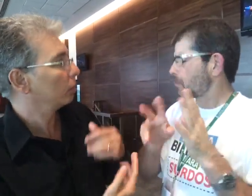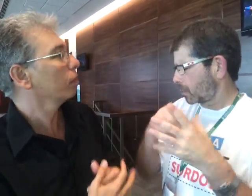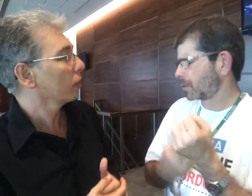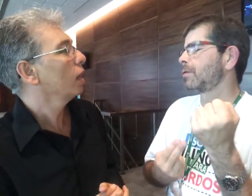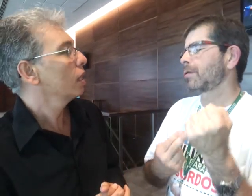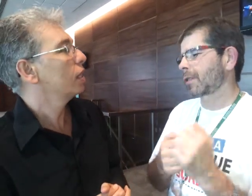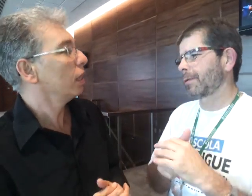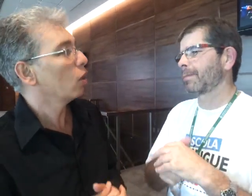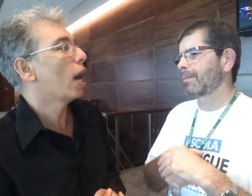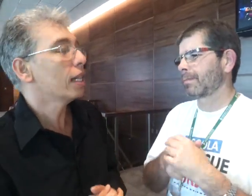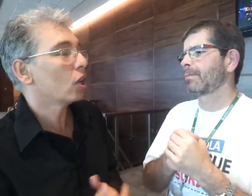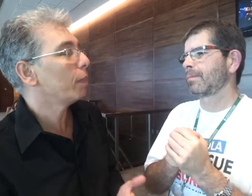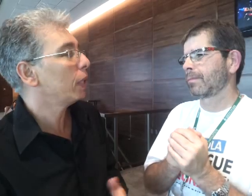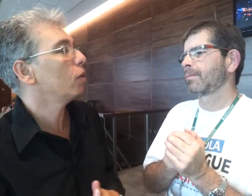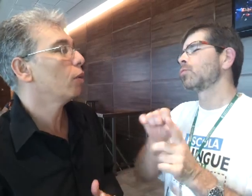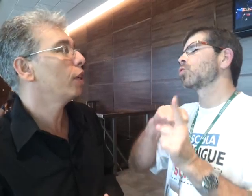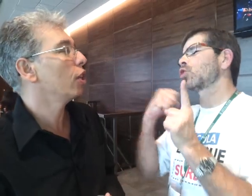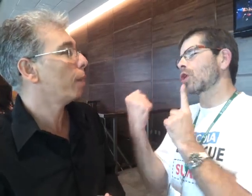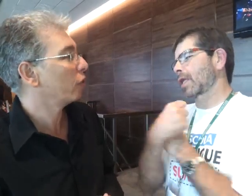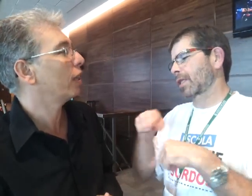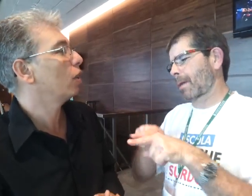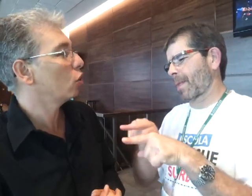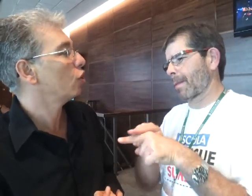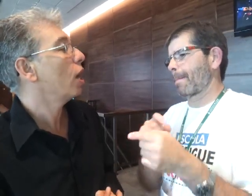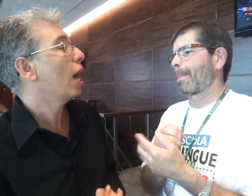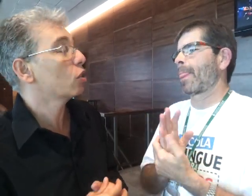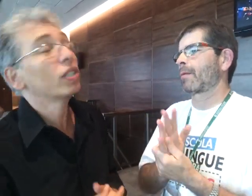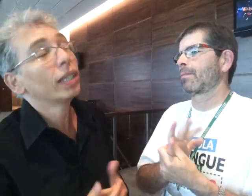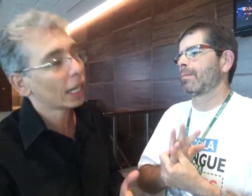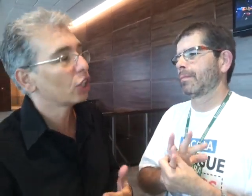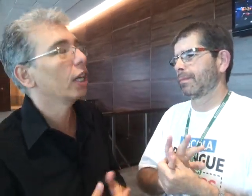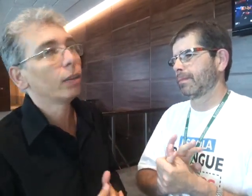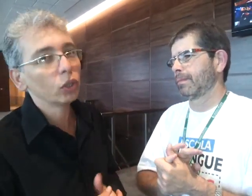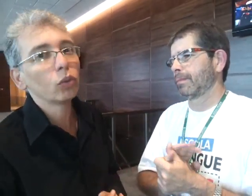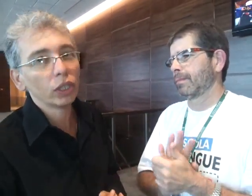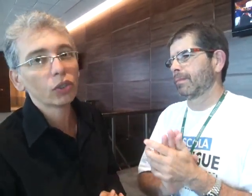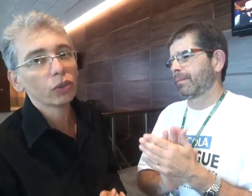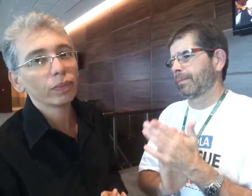Sim, então a escola bilíngue realmente é aprovada hoje, a sociedade ganha muito com isso.